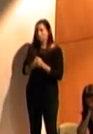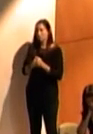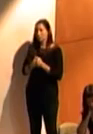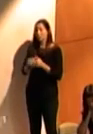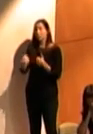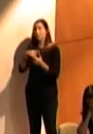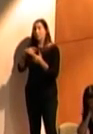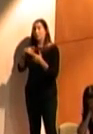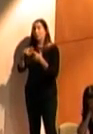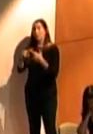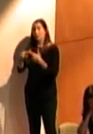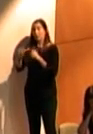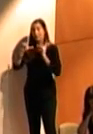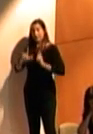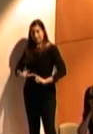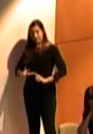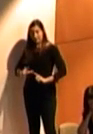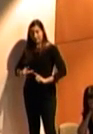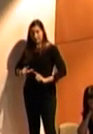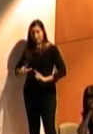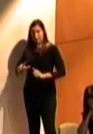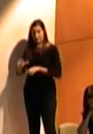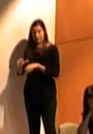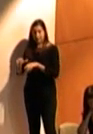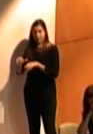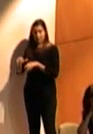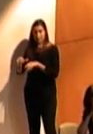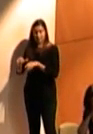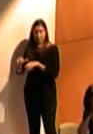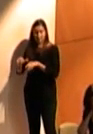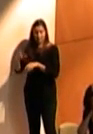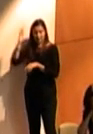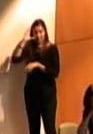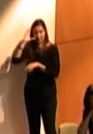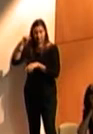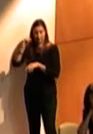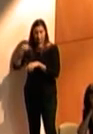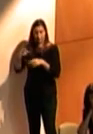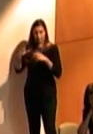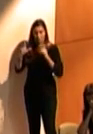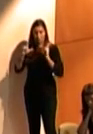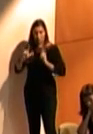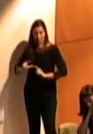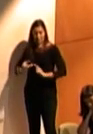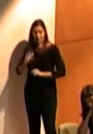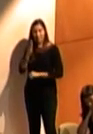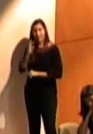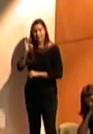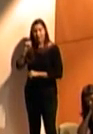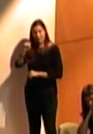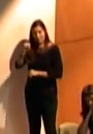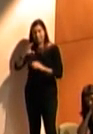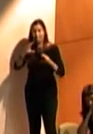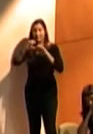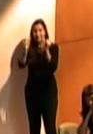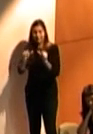les lycéens du lycée Rive Gauche, les étudiants du lycée Rive Gauche BTS Design d'Espace et les